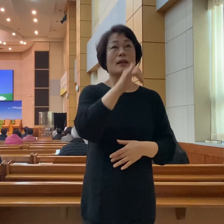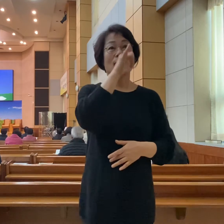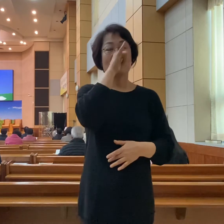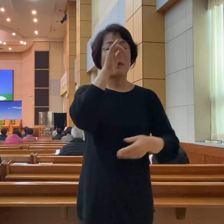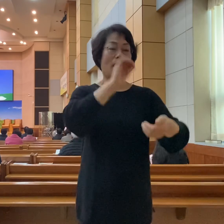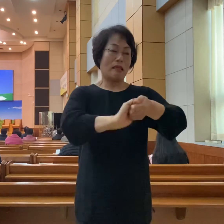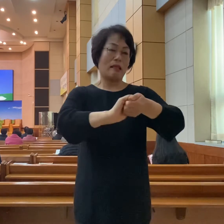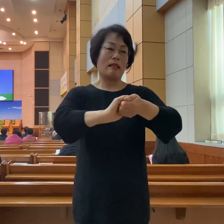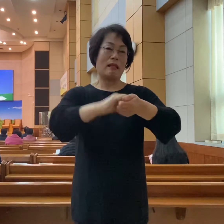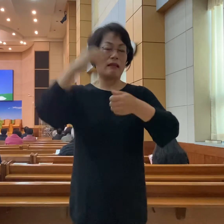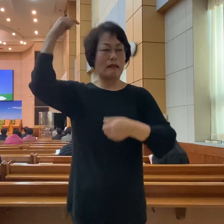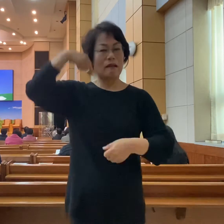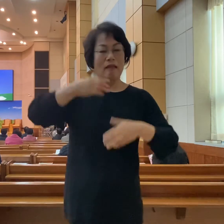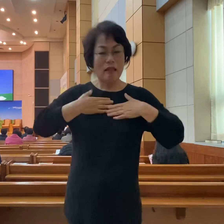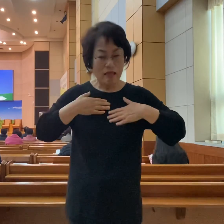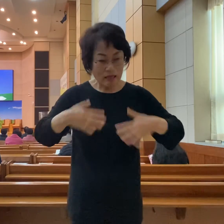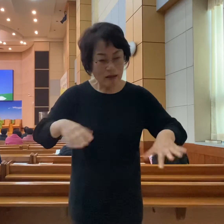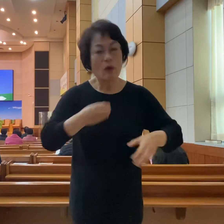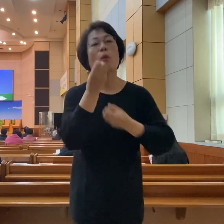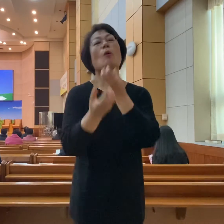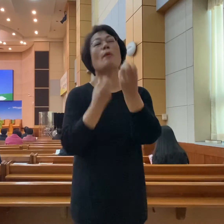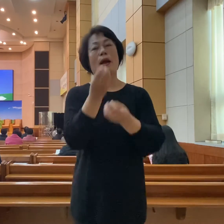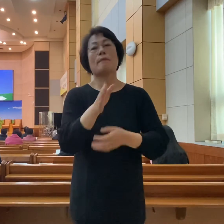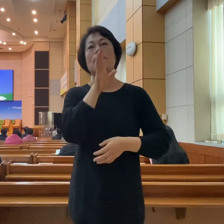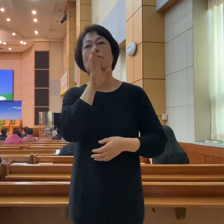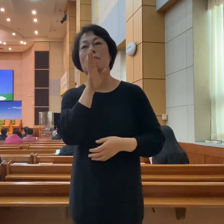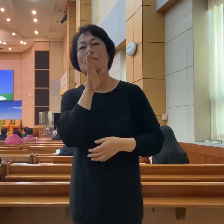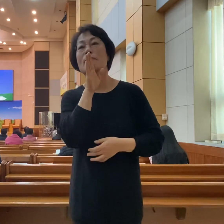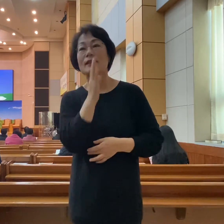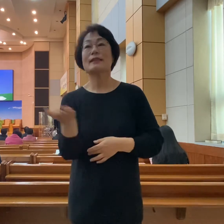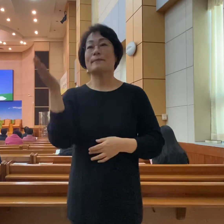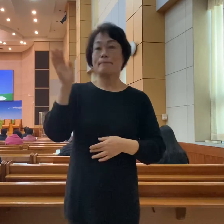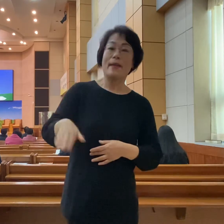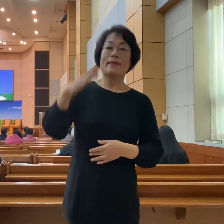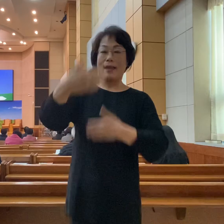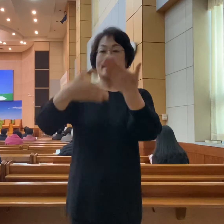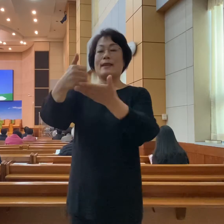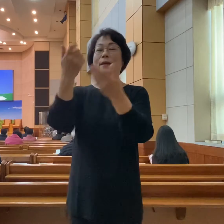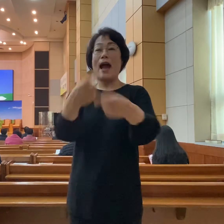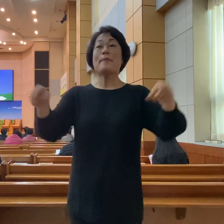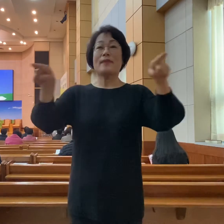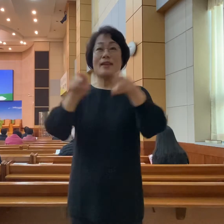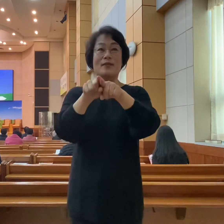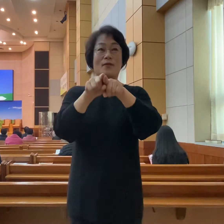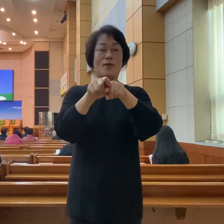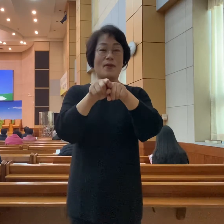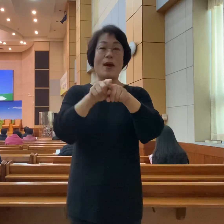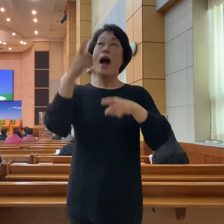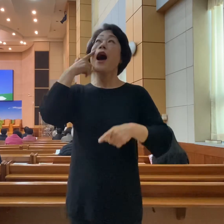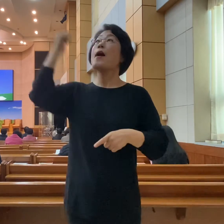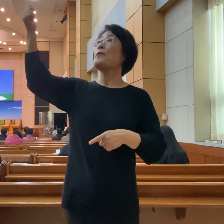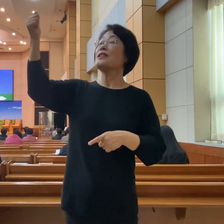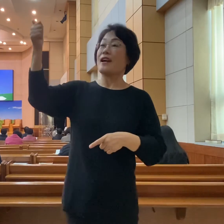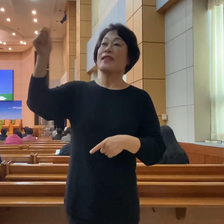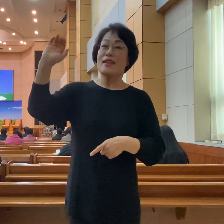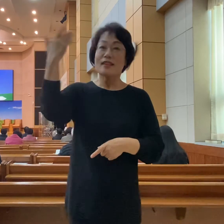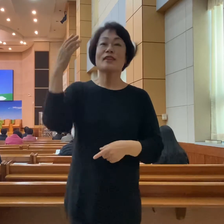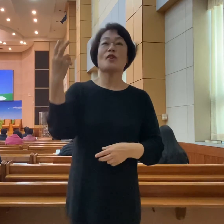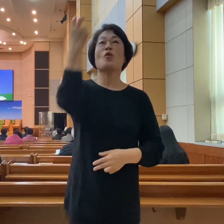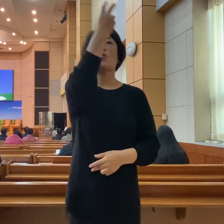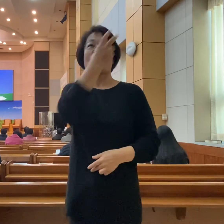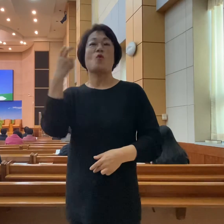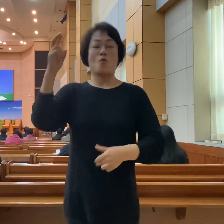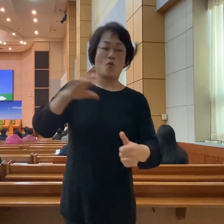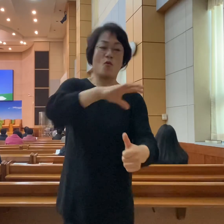한계를 느끼고 연약을 고백할 수밖에 없지만은 하나님이 함께 하시고 아버지가 되셔서 돌아보시니까